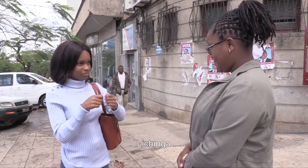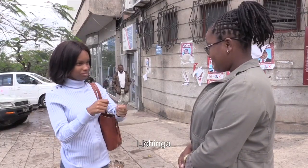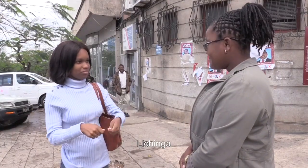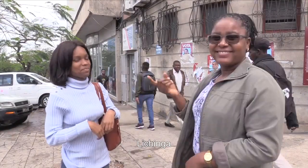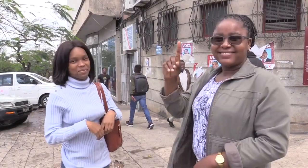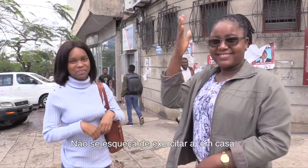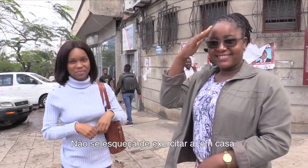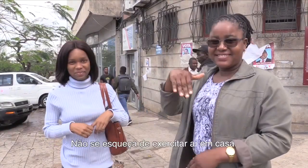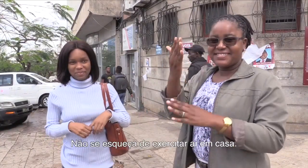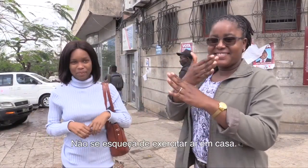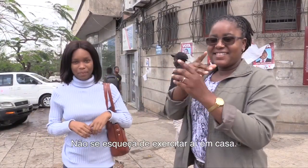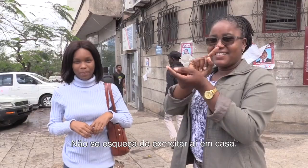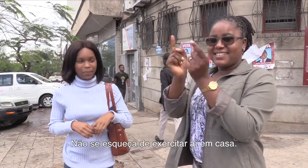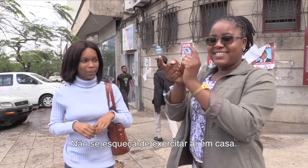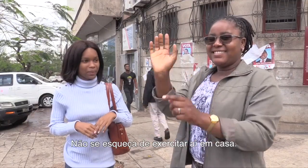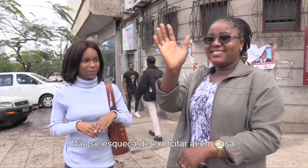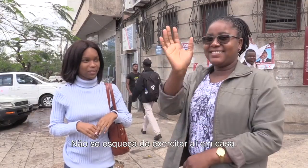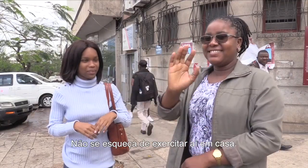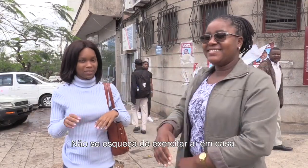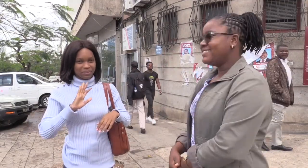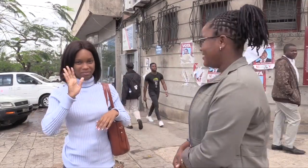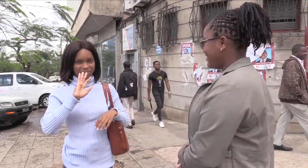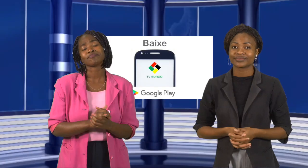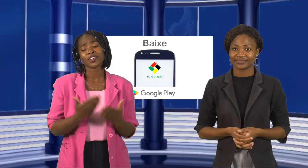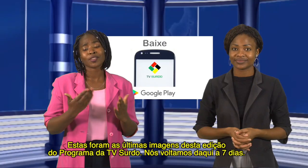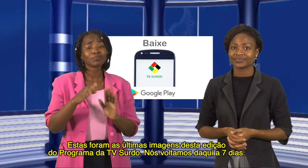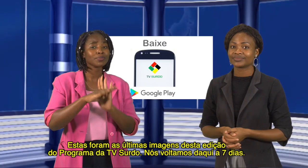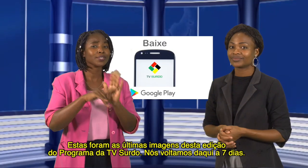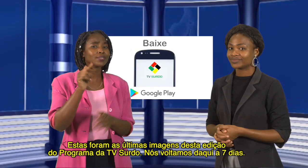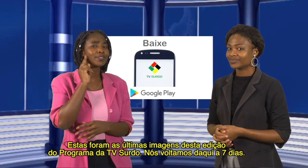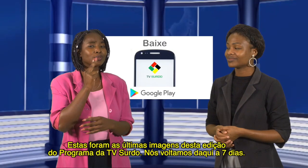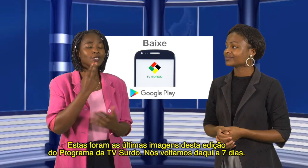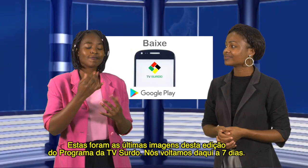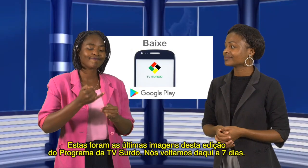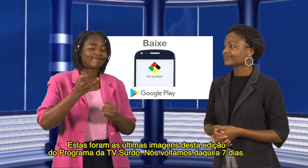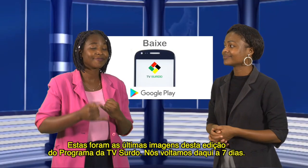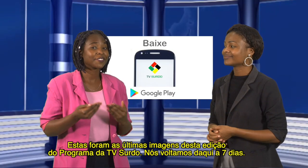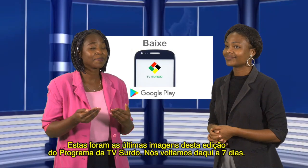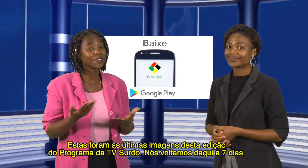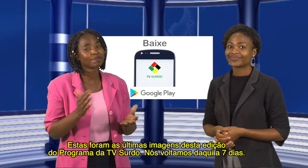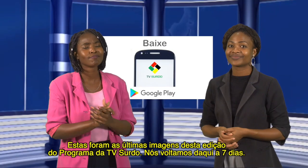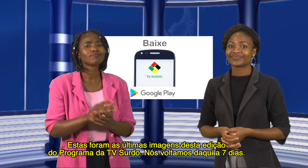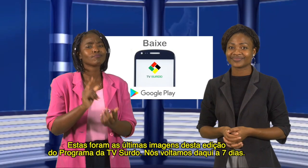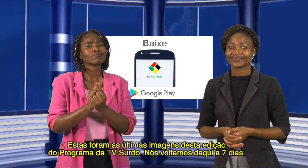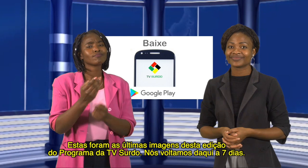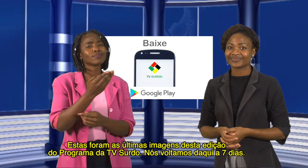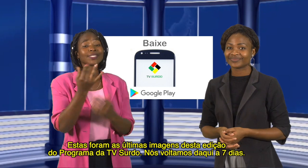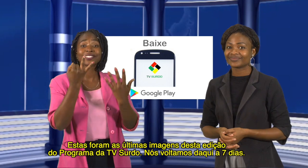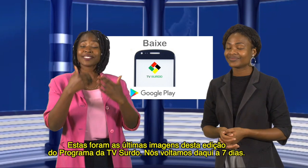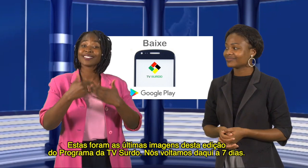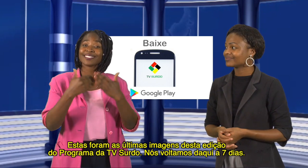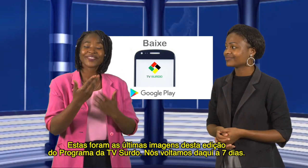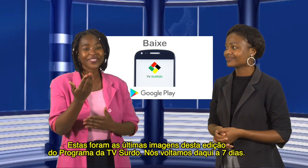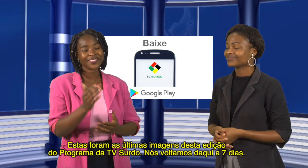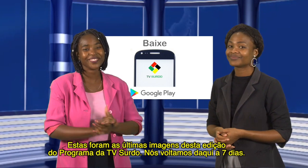Lixinga. Não se esqueça de exercitar aí em casa. Estas foram as últimas imagens desta edição do programa da